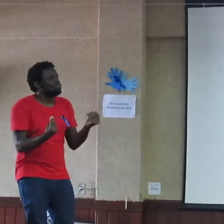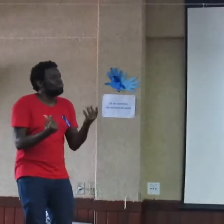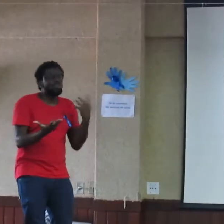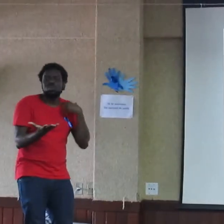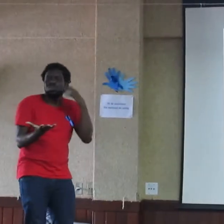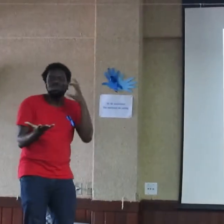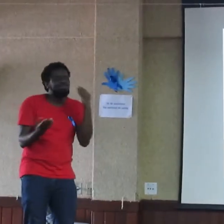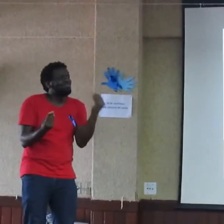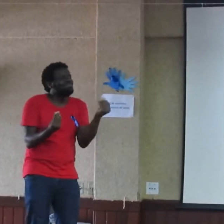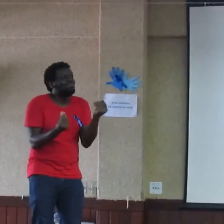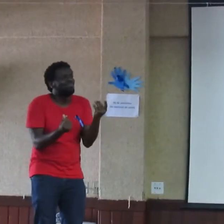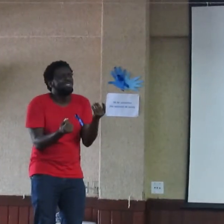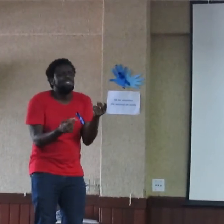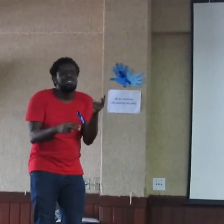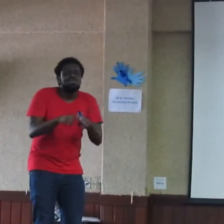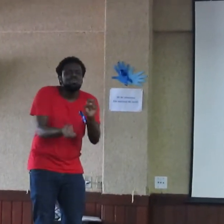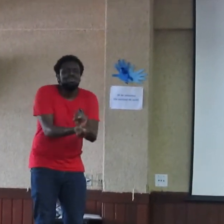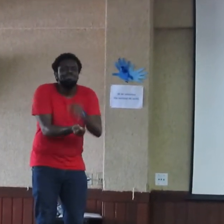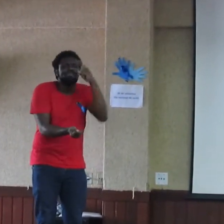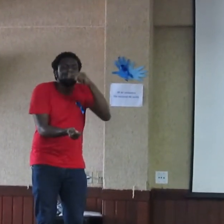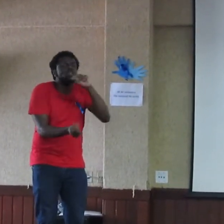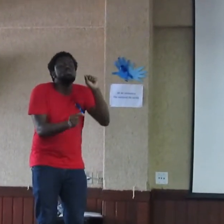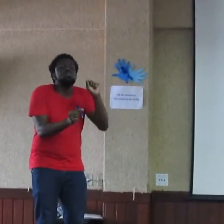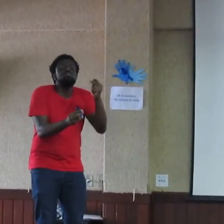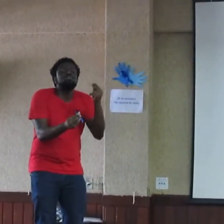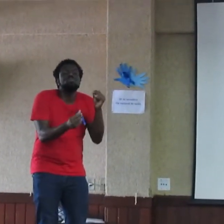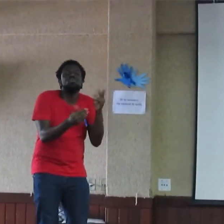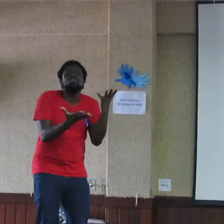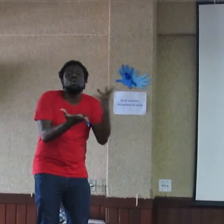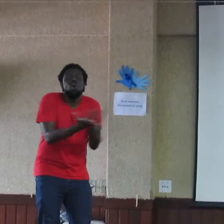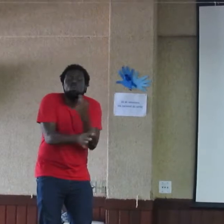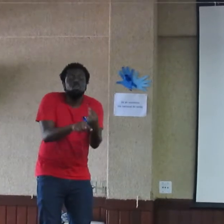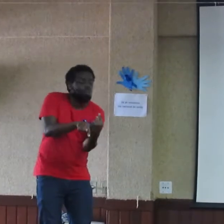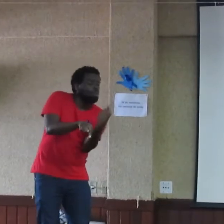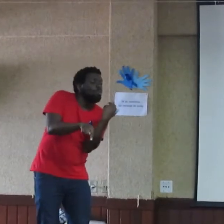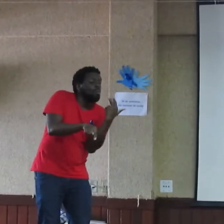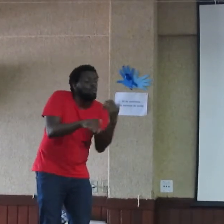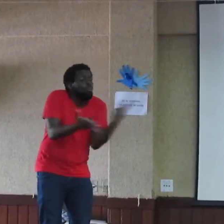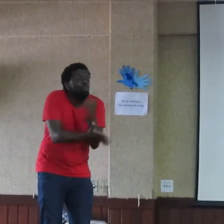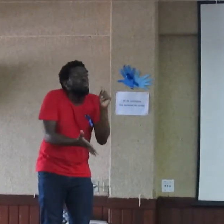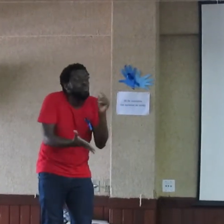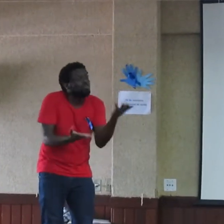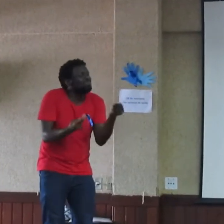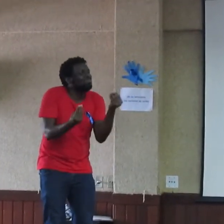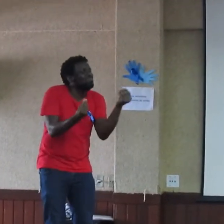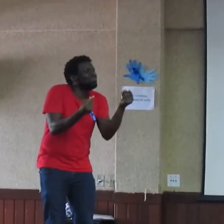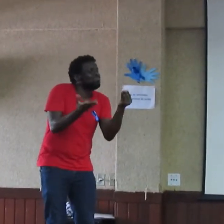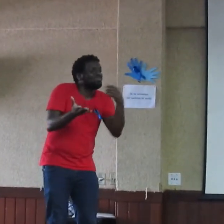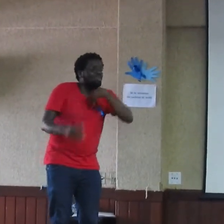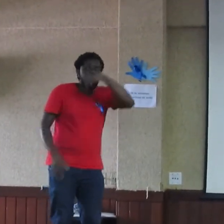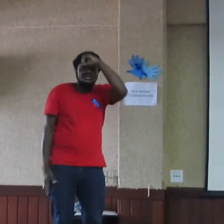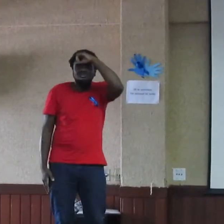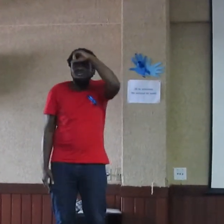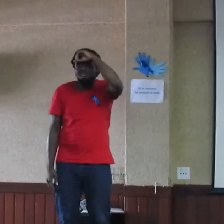Tá tendo uma área de perigo em tal bairro, e o surdo não sabe dessa informação e acaba sendo prejudicados. Então é